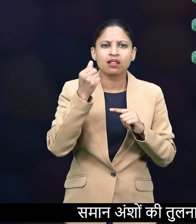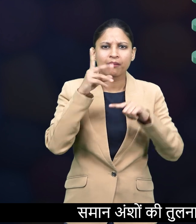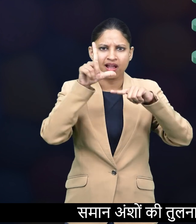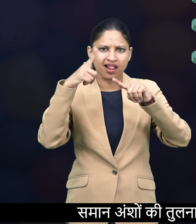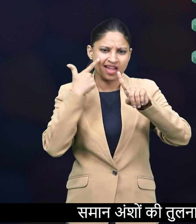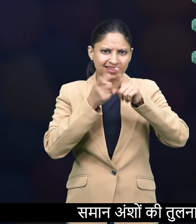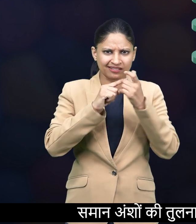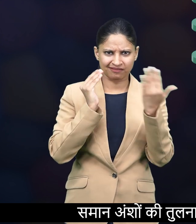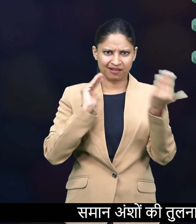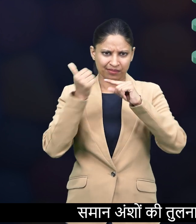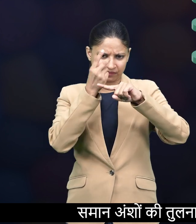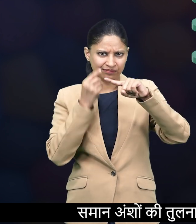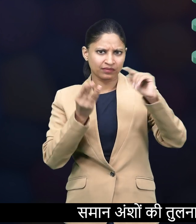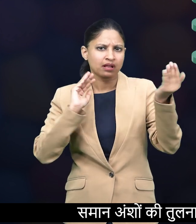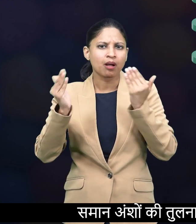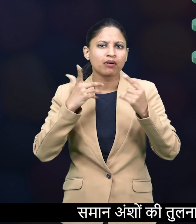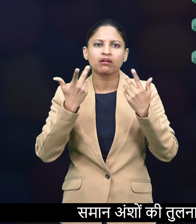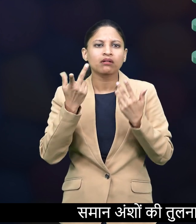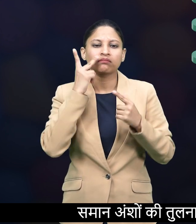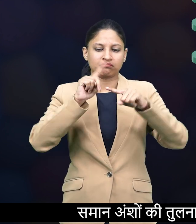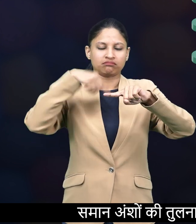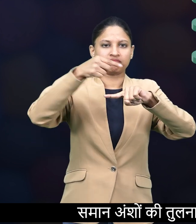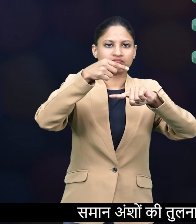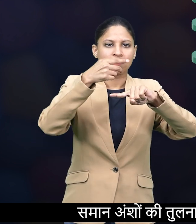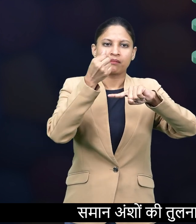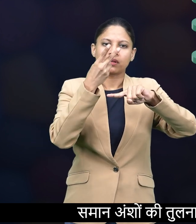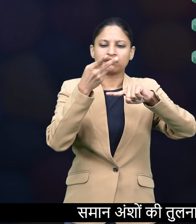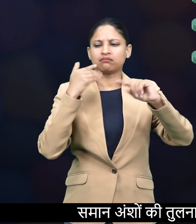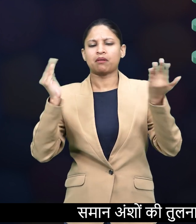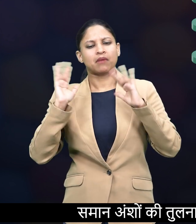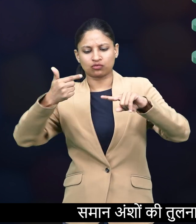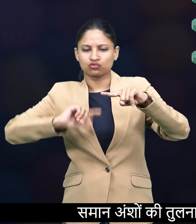समान अंशों की तुलना करने के लिए हम सिर्फ अंशों को देखते हैं।